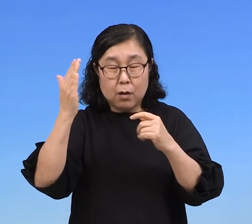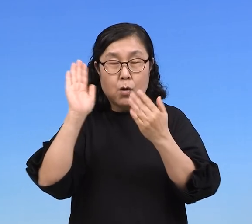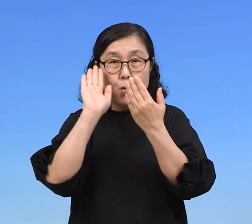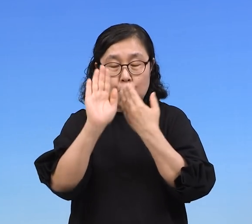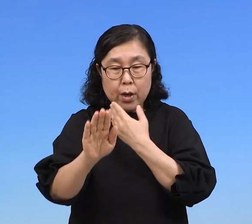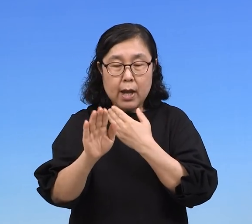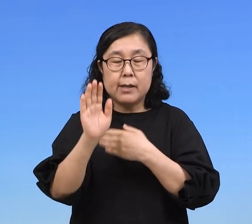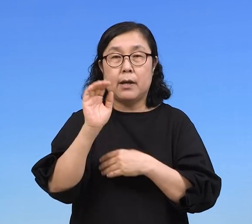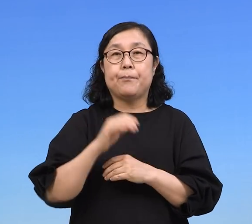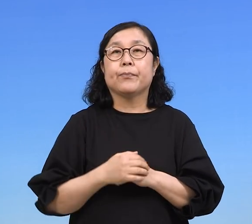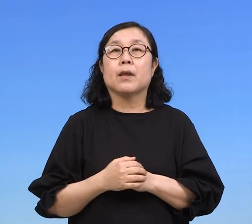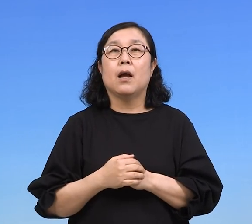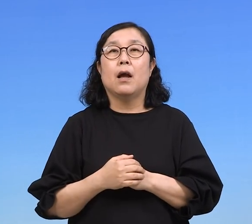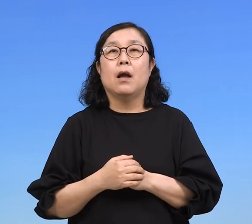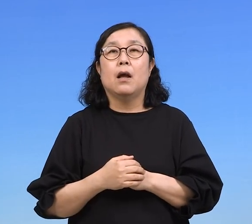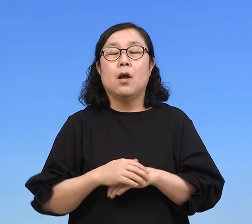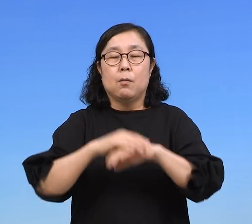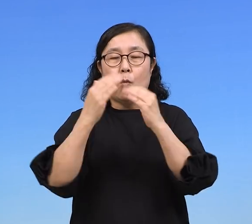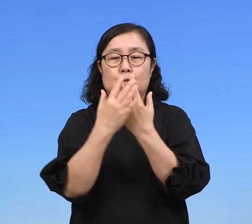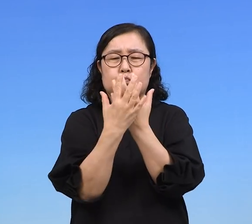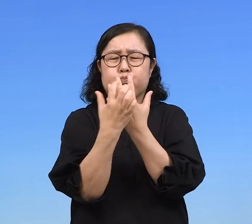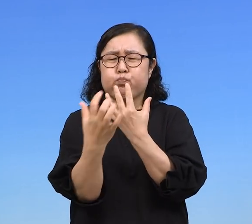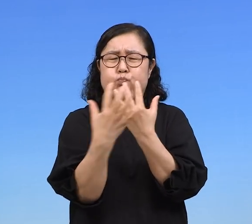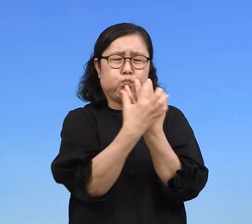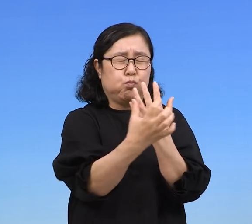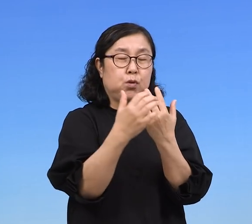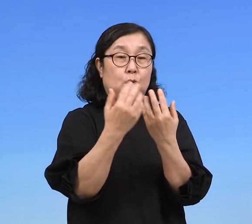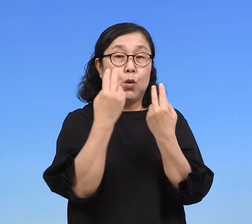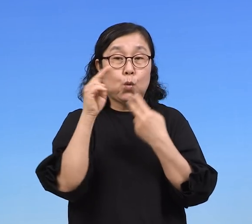되고 나니까 나중에 이제 다 가고